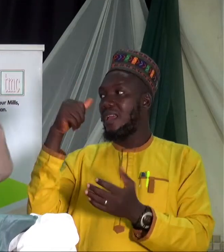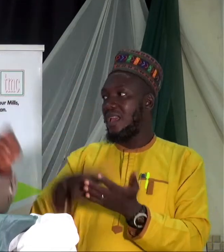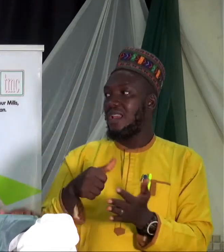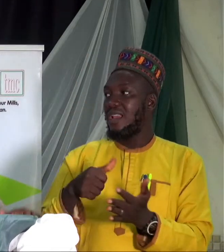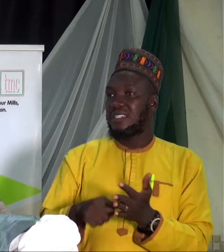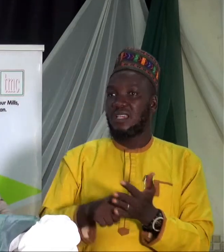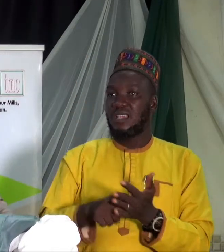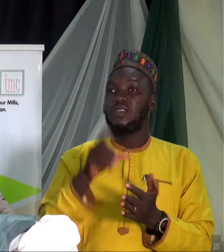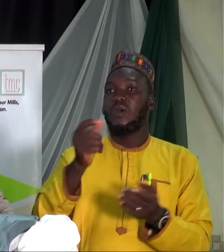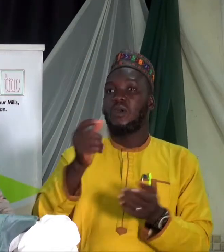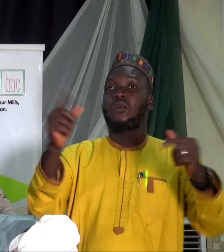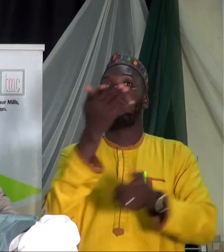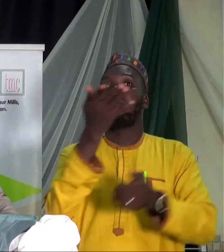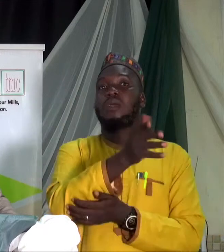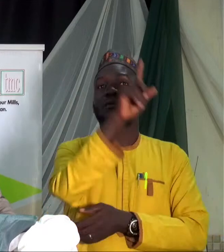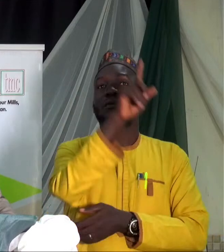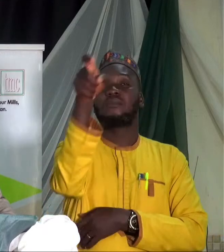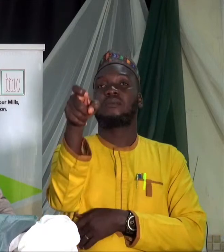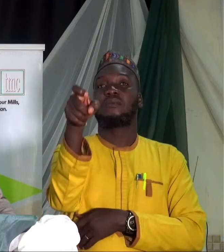bẹ́ẹ̀